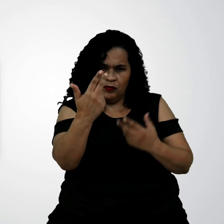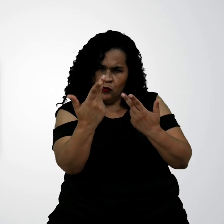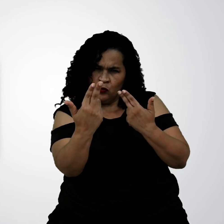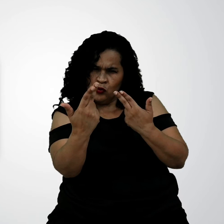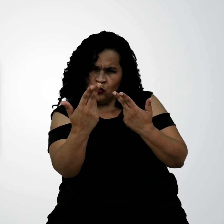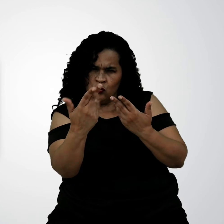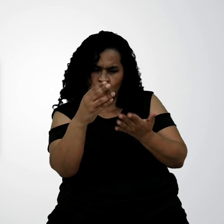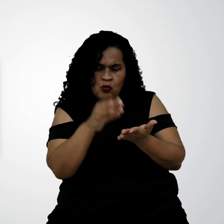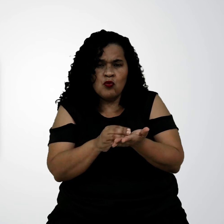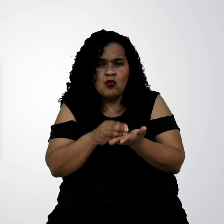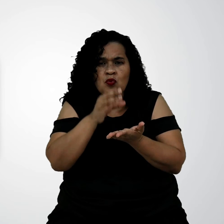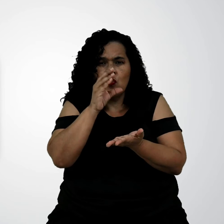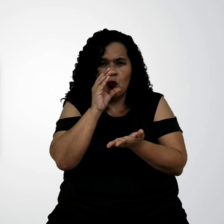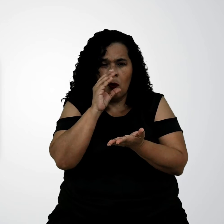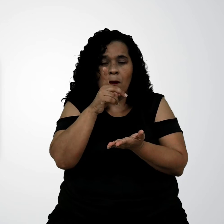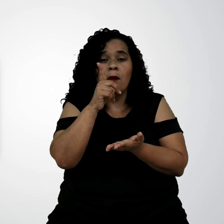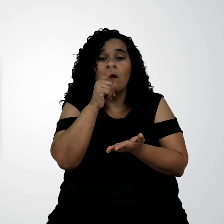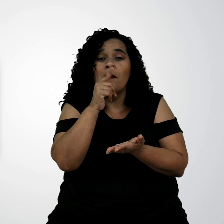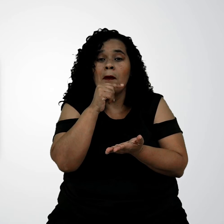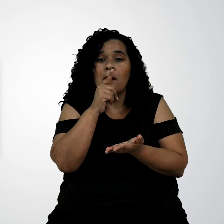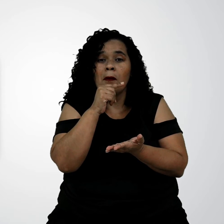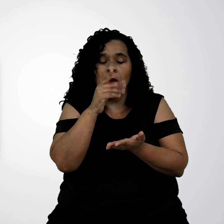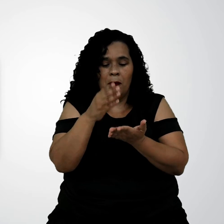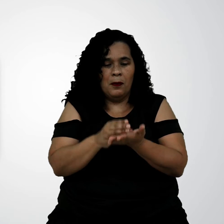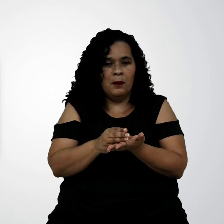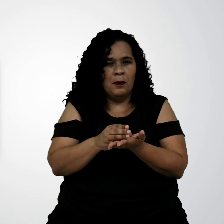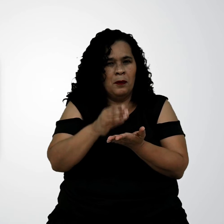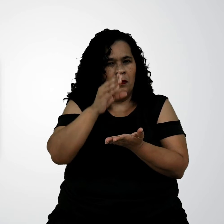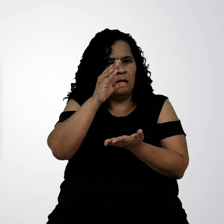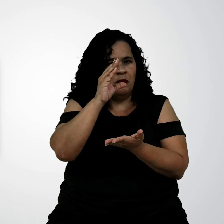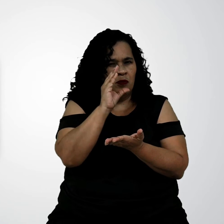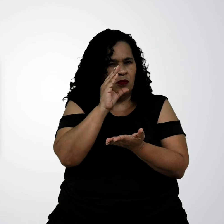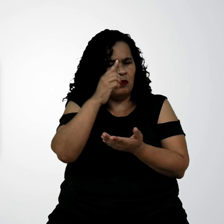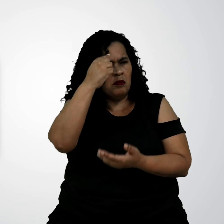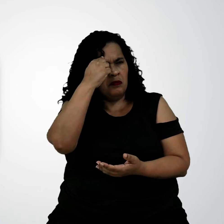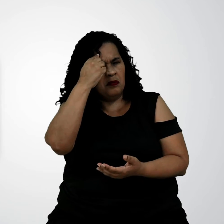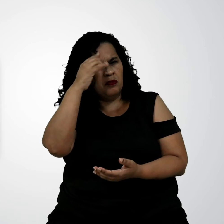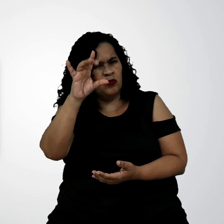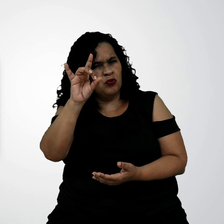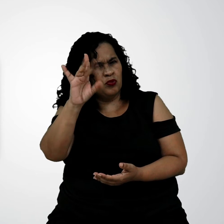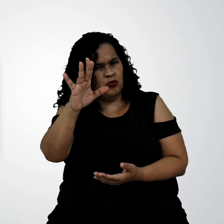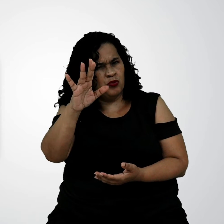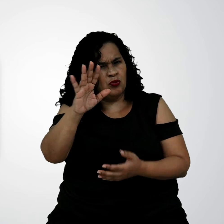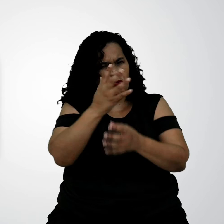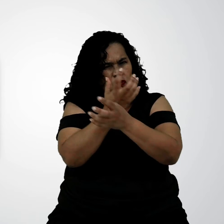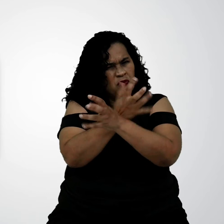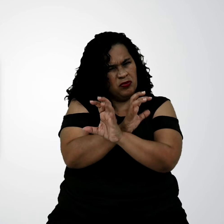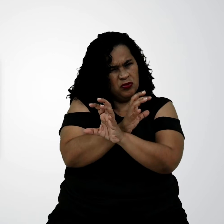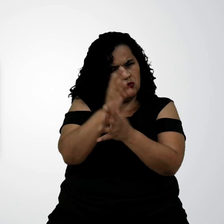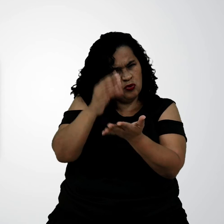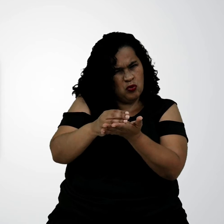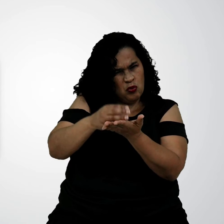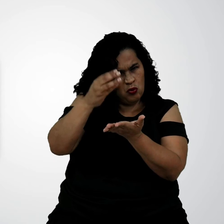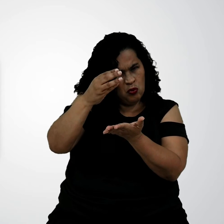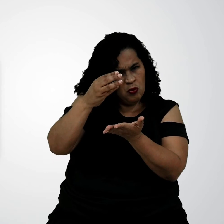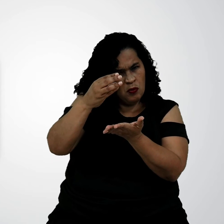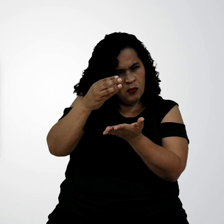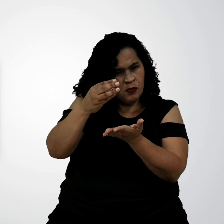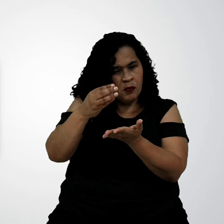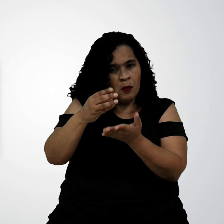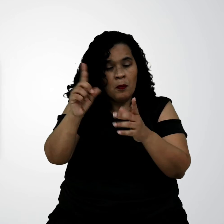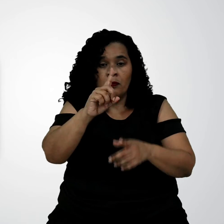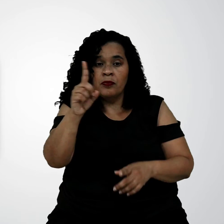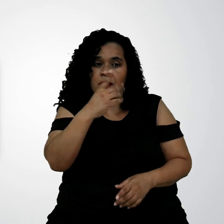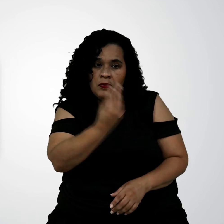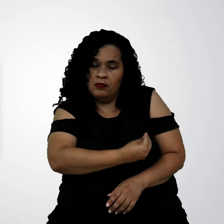digo que uma vida abundante não é um copo meio cheio, meio vazio. A vida abundante também não